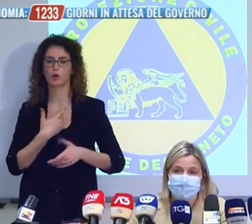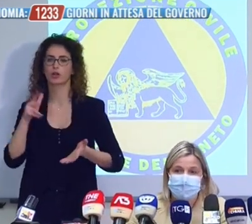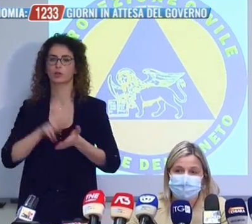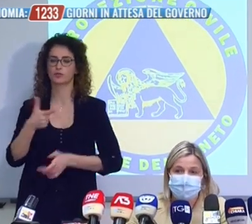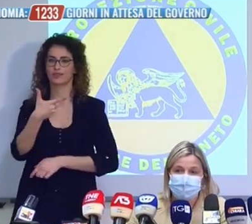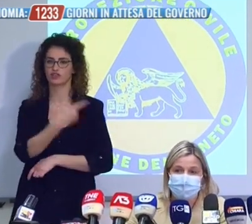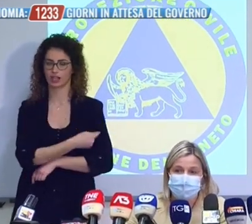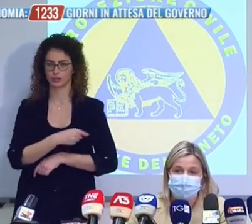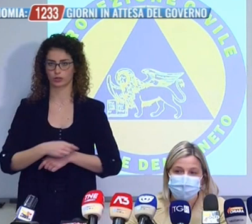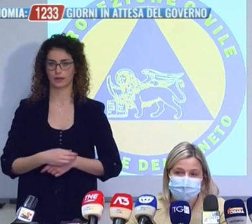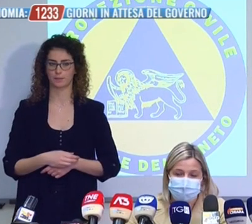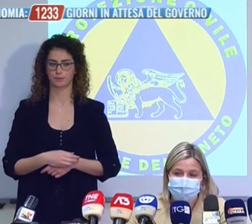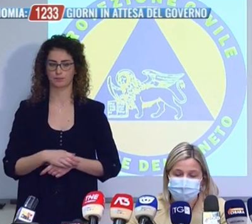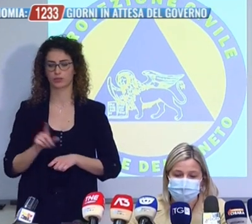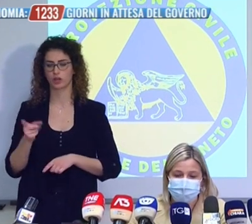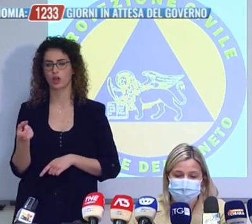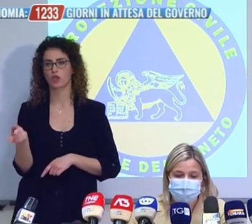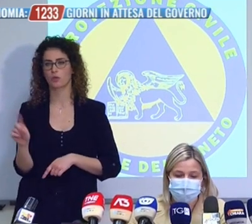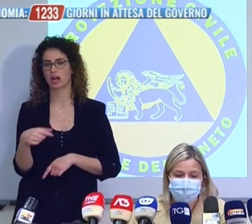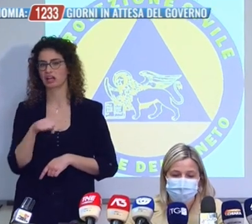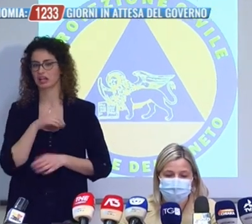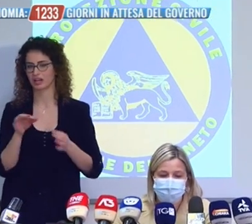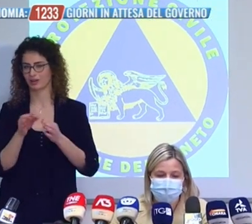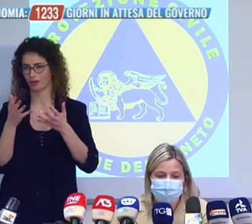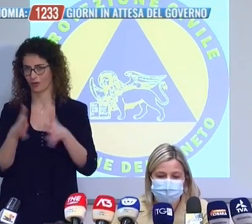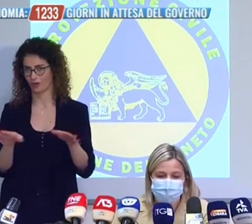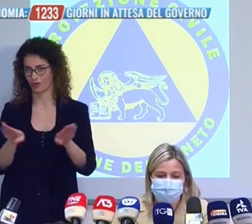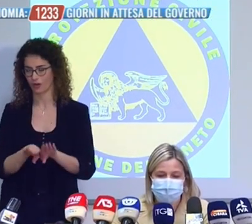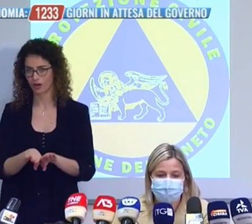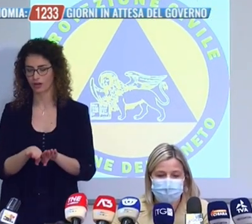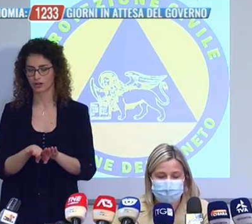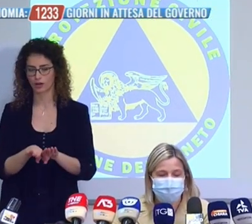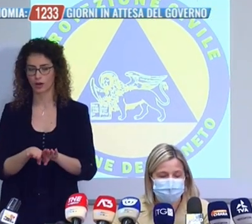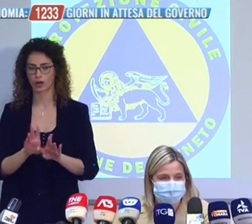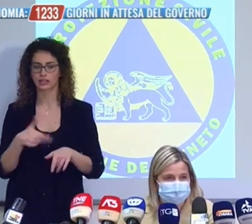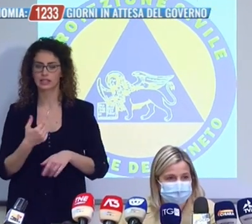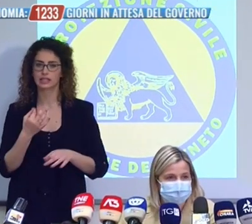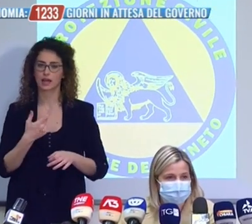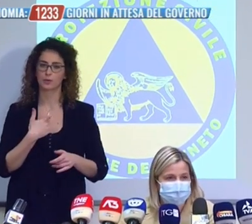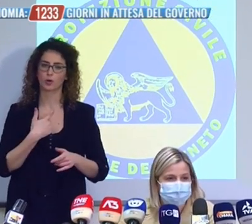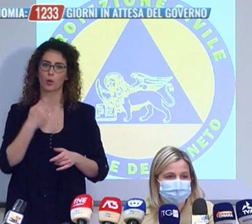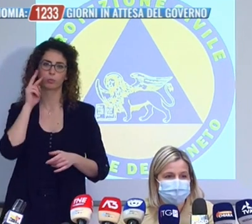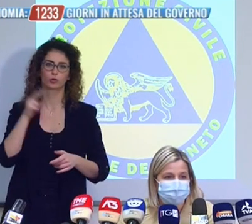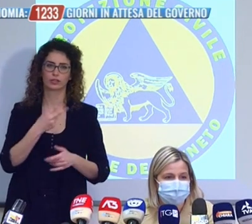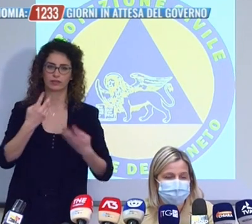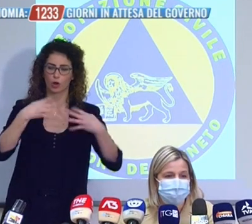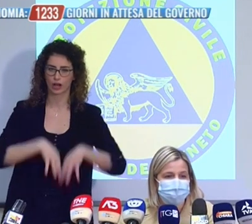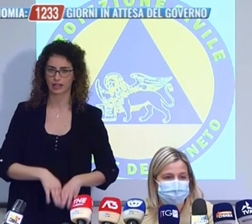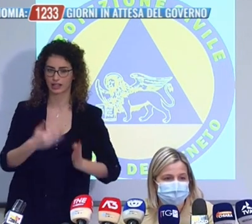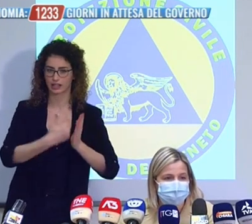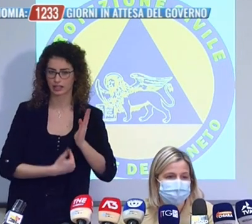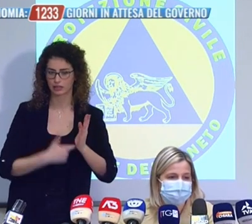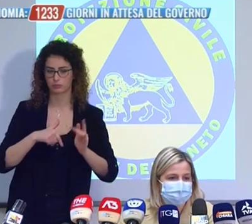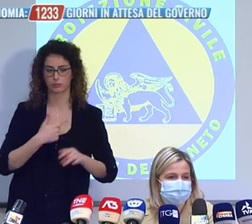vaccinazione. Domani penso che chiuderemo con loro, sia per quanto riguarda la parte logistica, e quindi